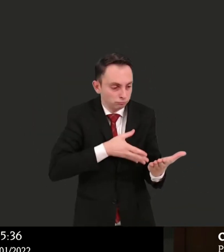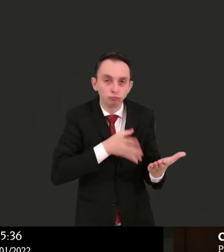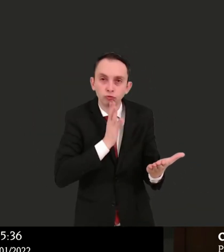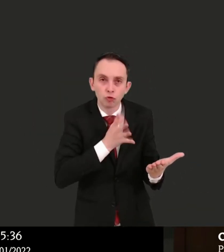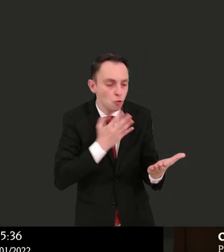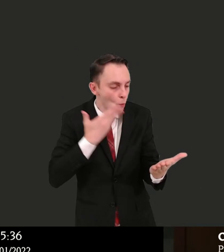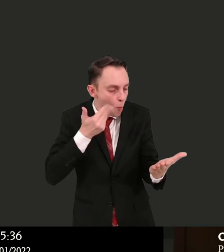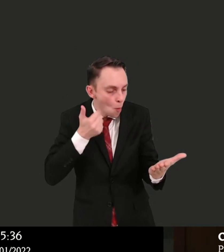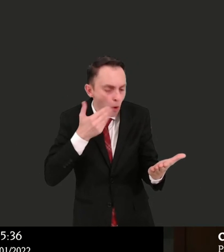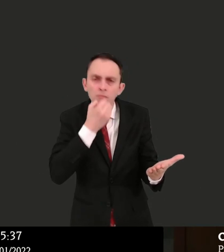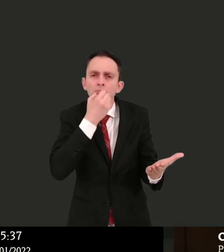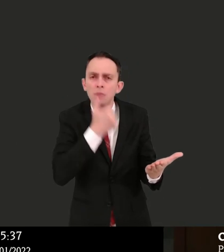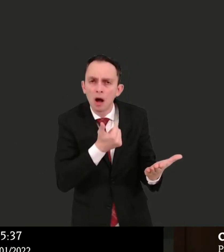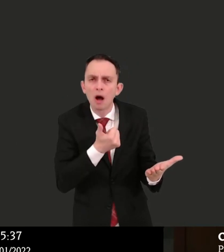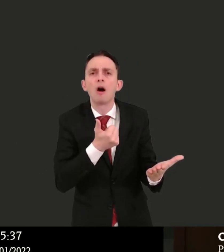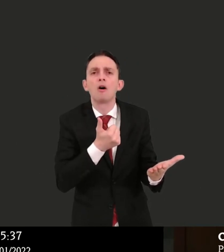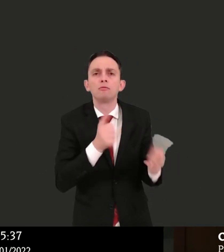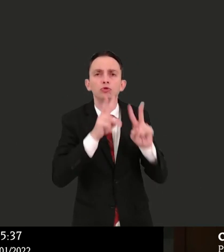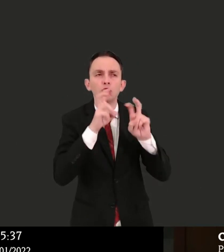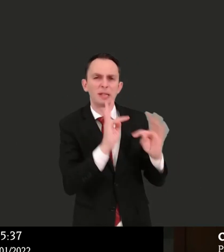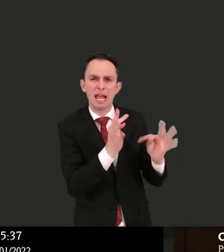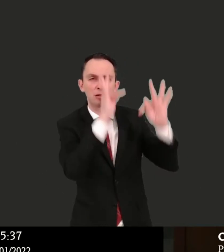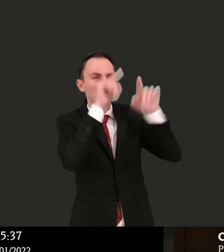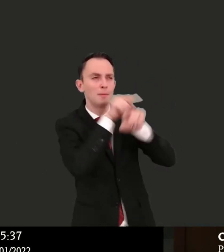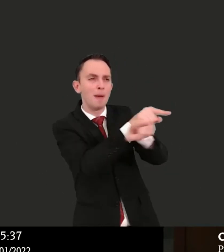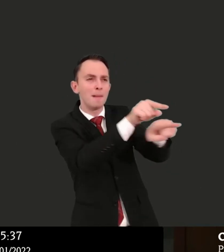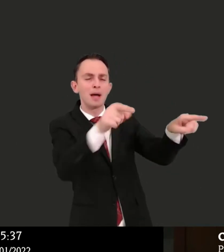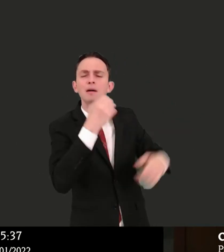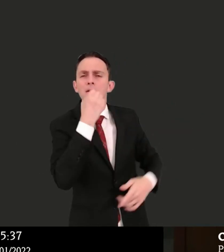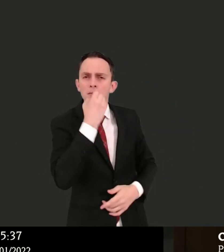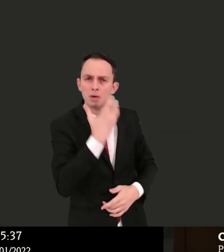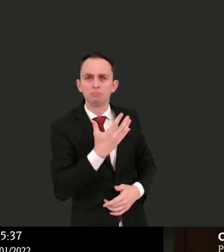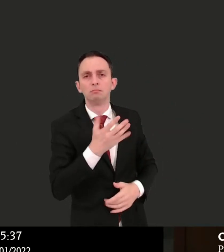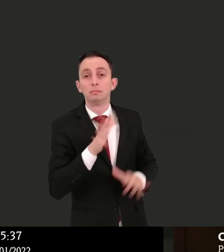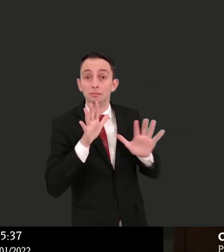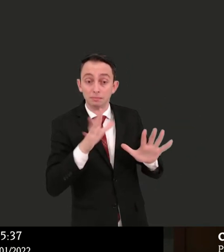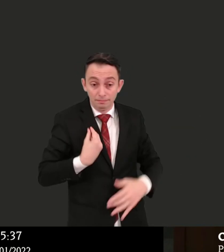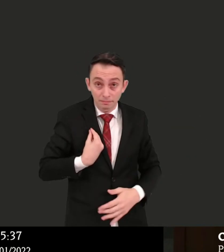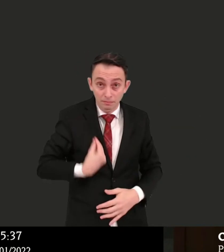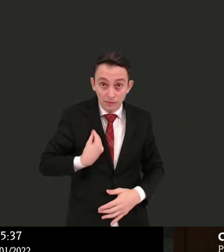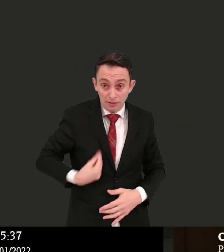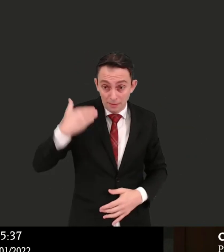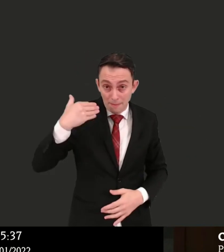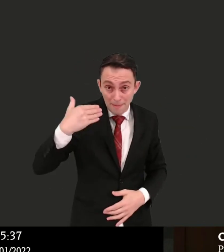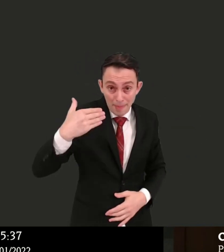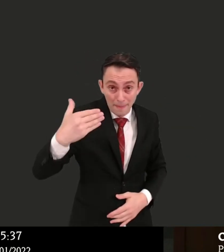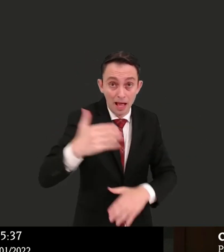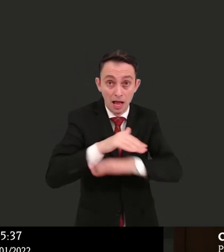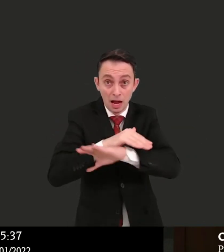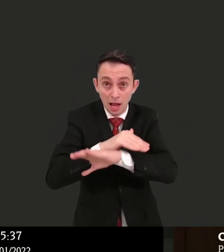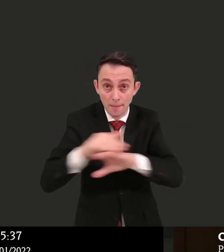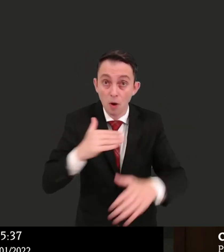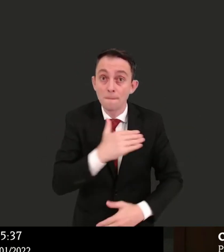utilíssima, mas só para essa vida. Terminou essa vida, a inteligência humana não tem